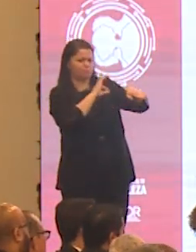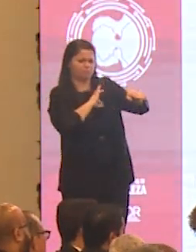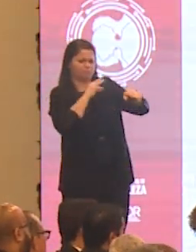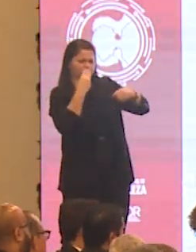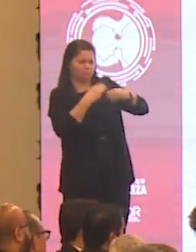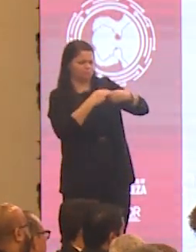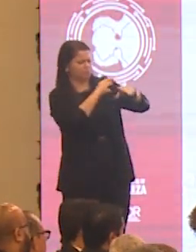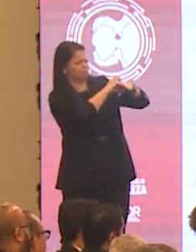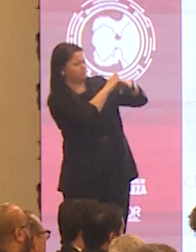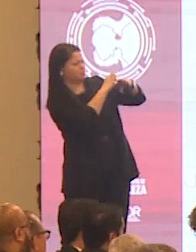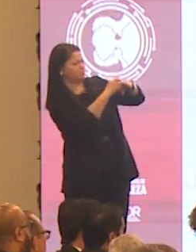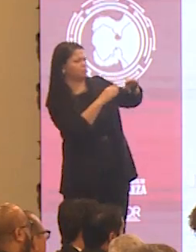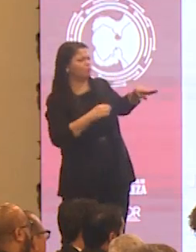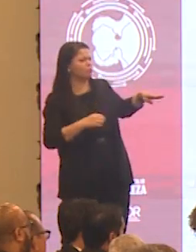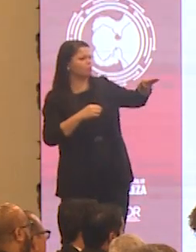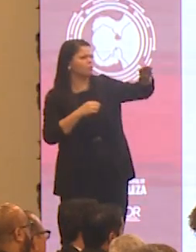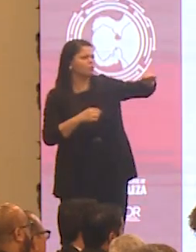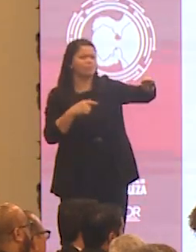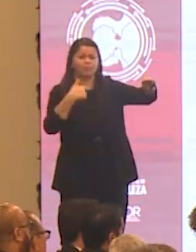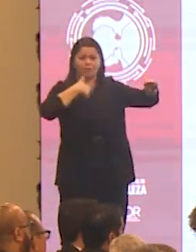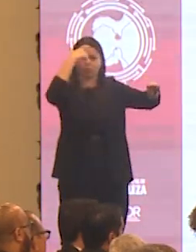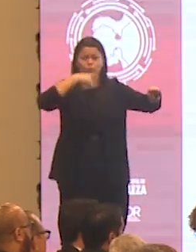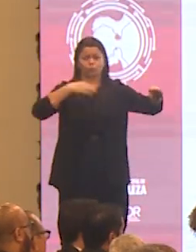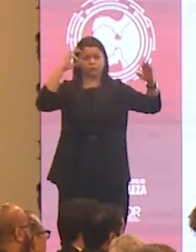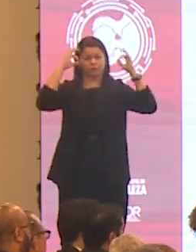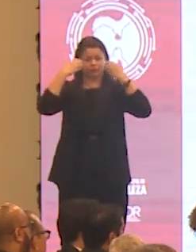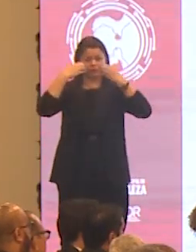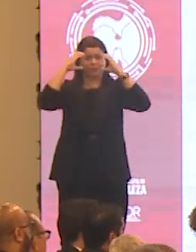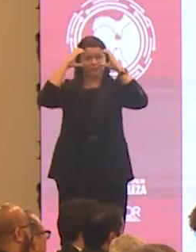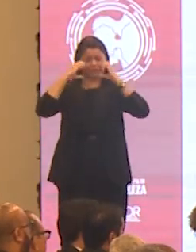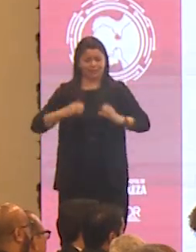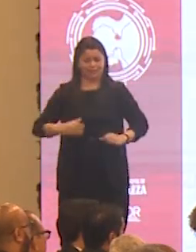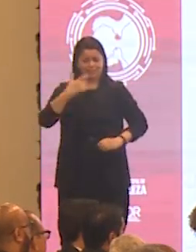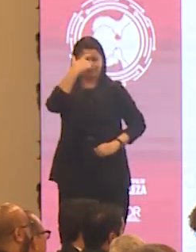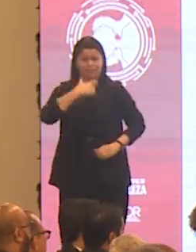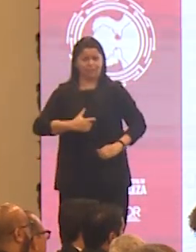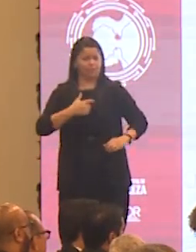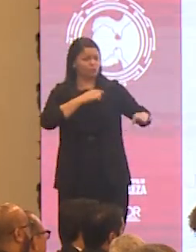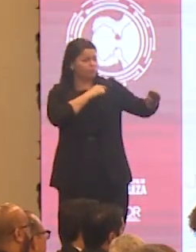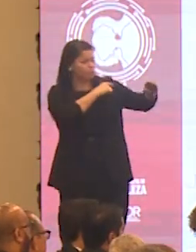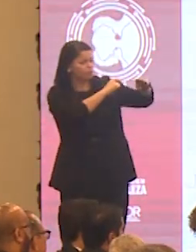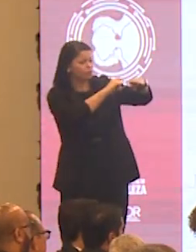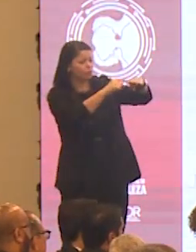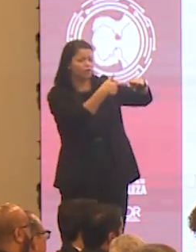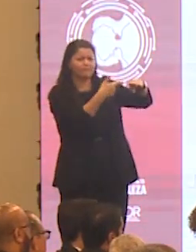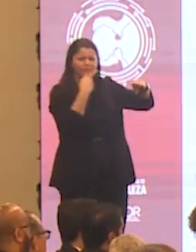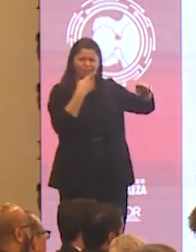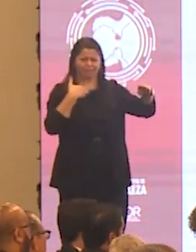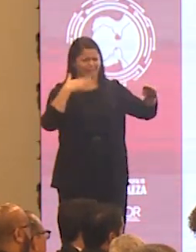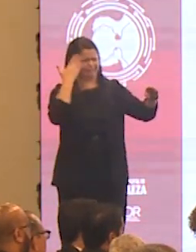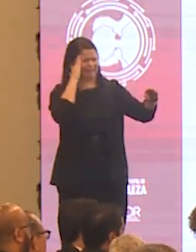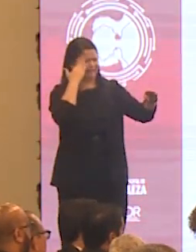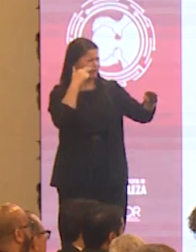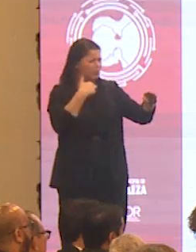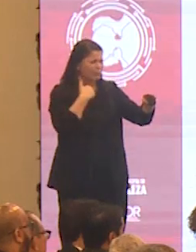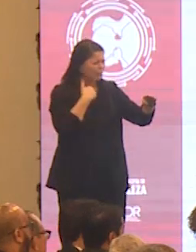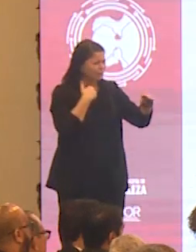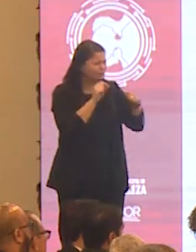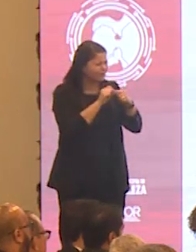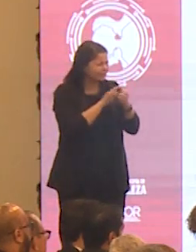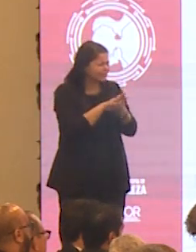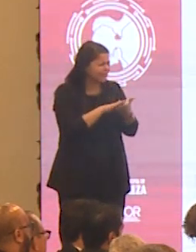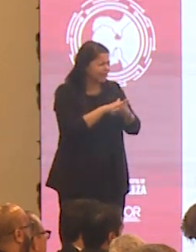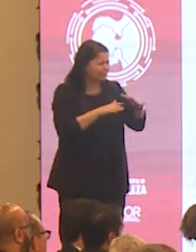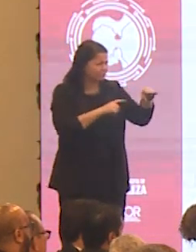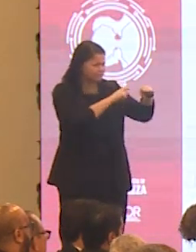não pode fazer nada. Para o cidadão, a cidadã, vale o provérbio chinês. Não interessa